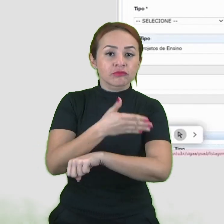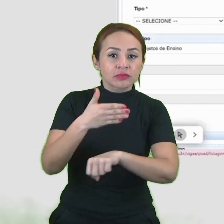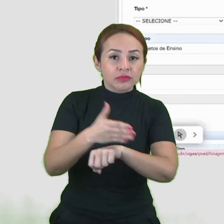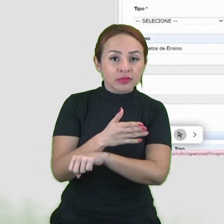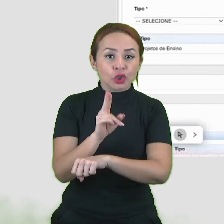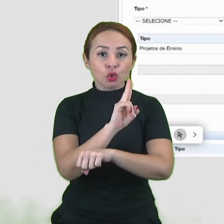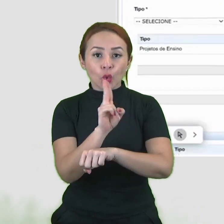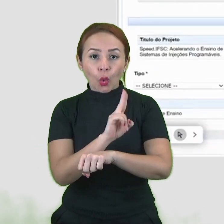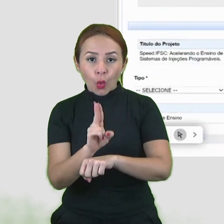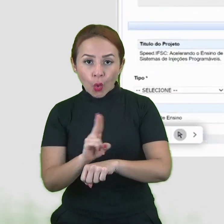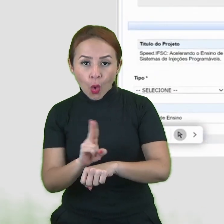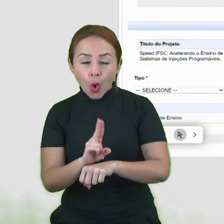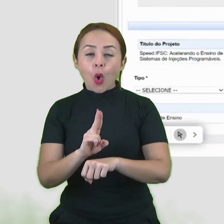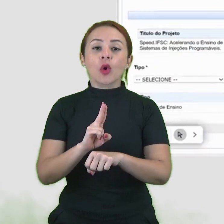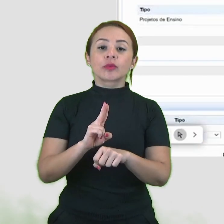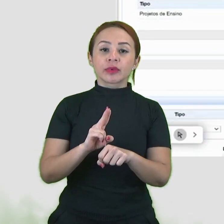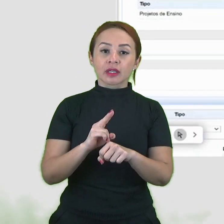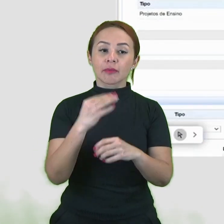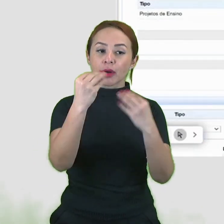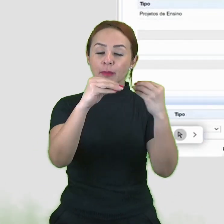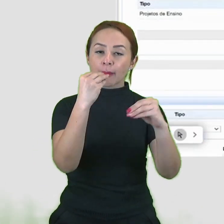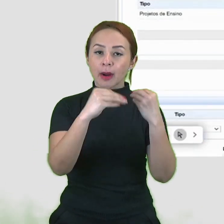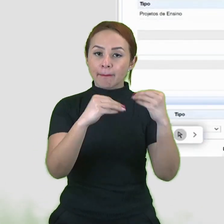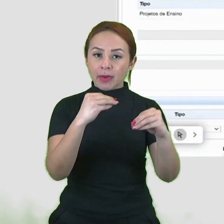lanço a carga horária.